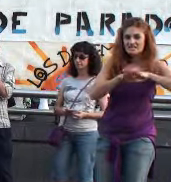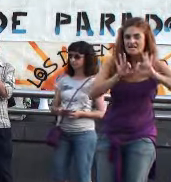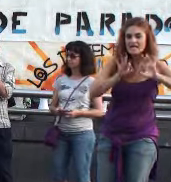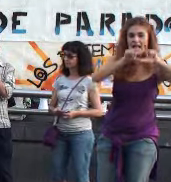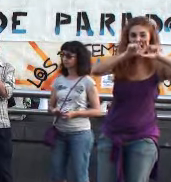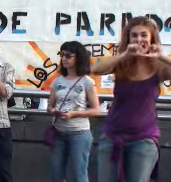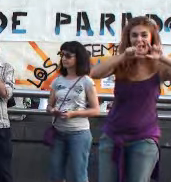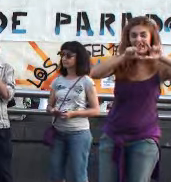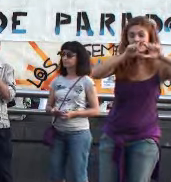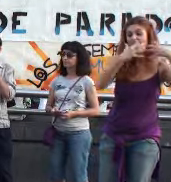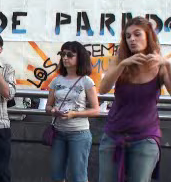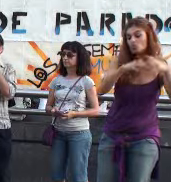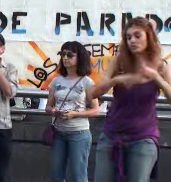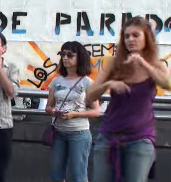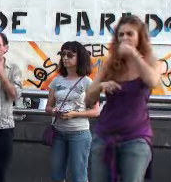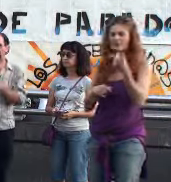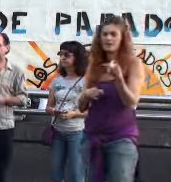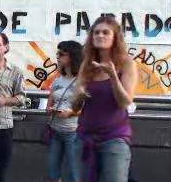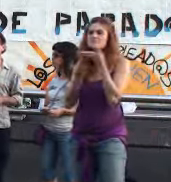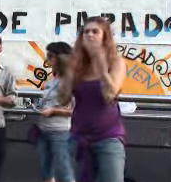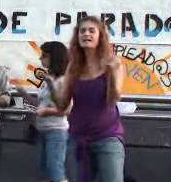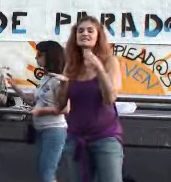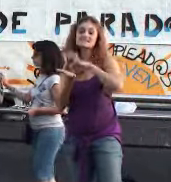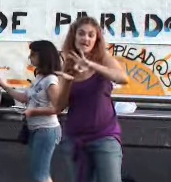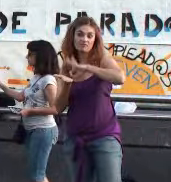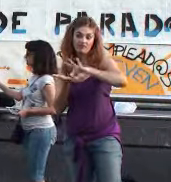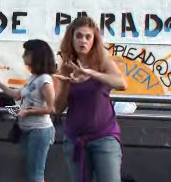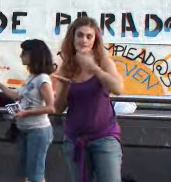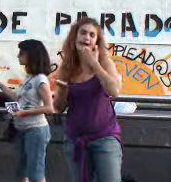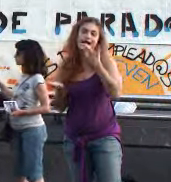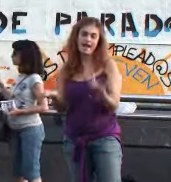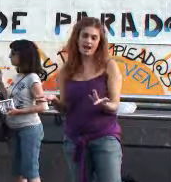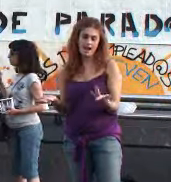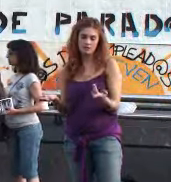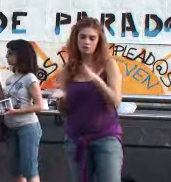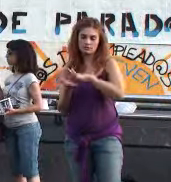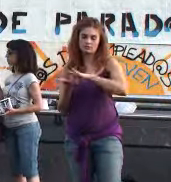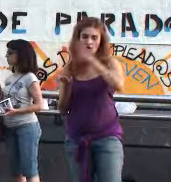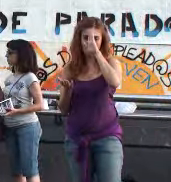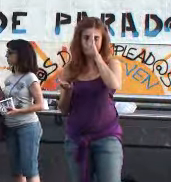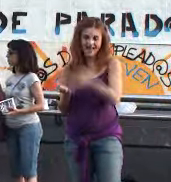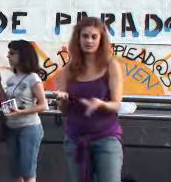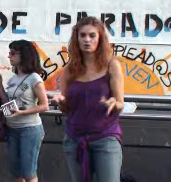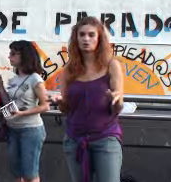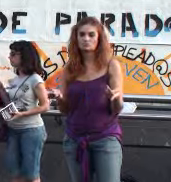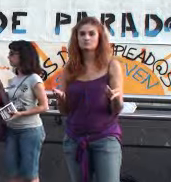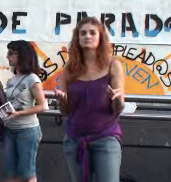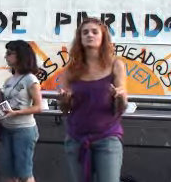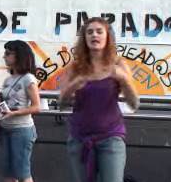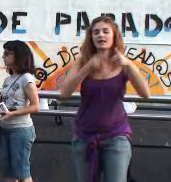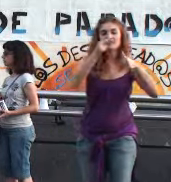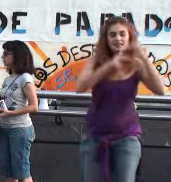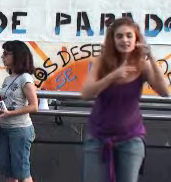son servicios. Y hablamos de servicios tales como los servicios clásicos del hogar: